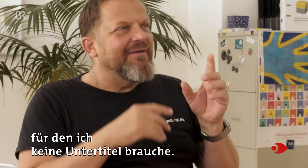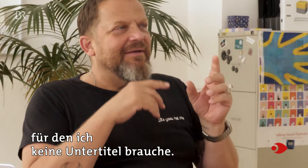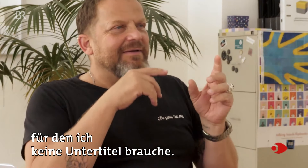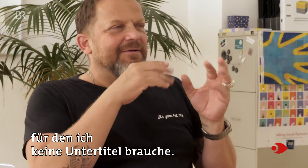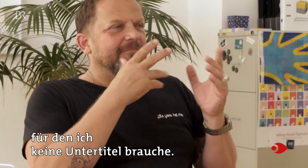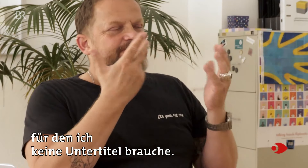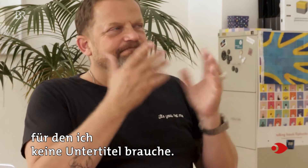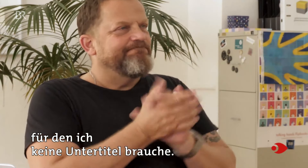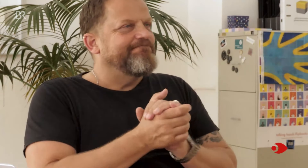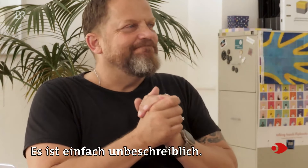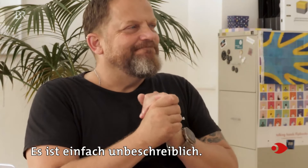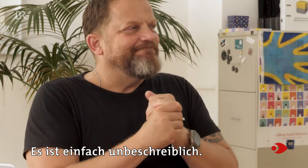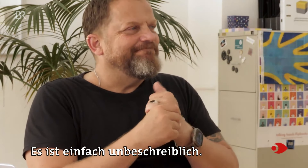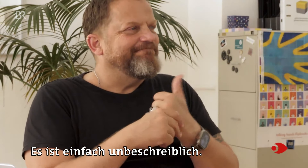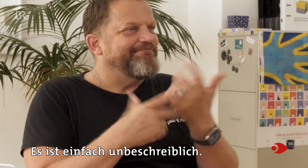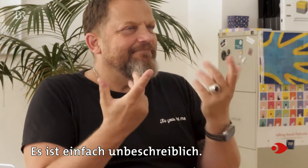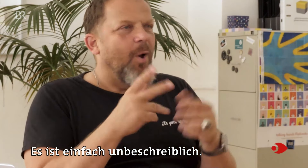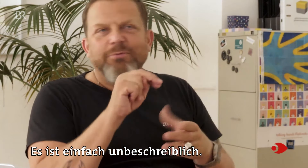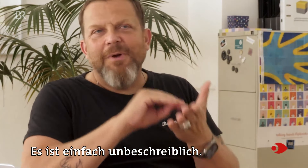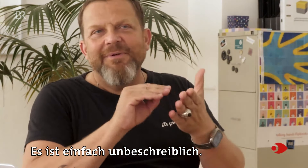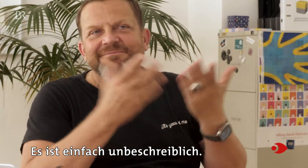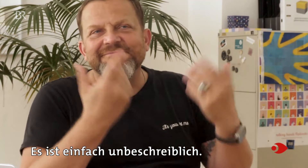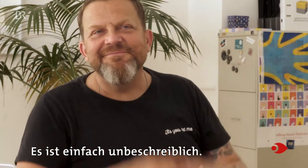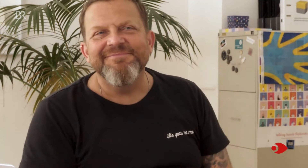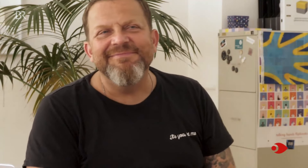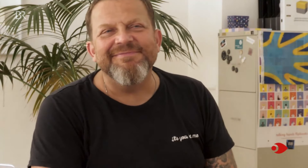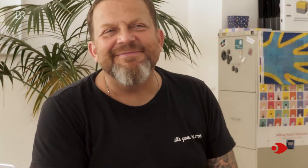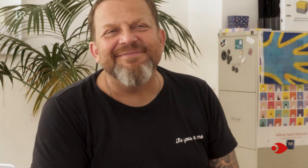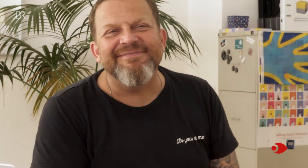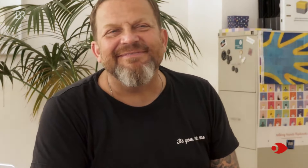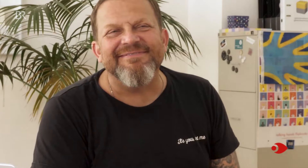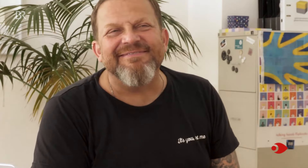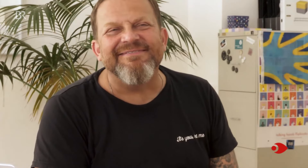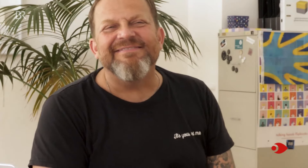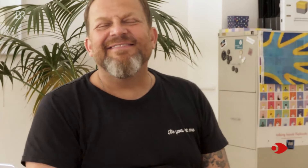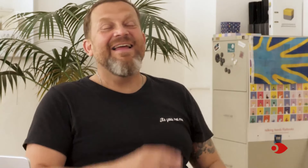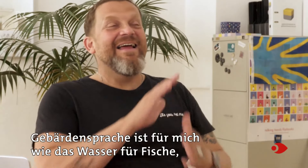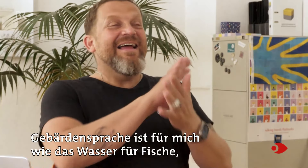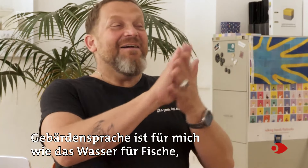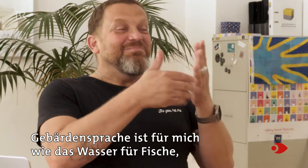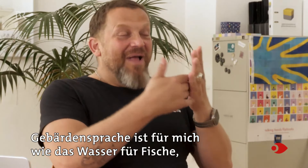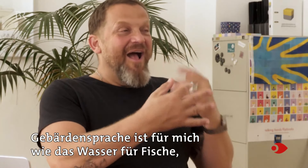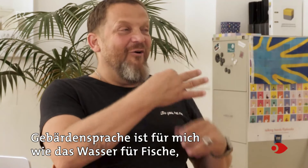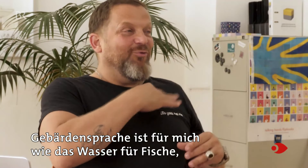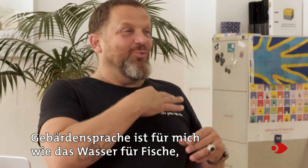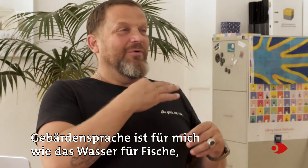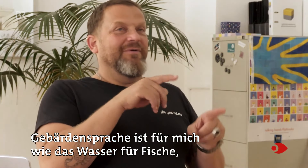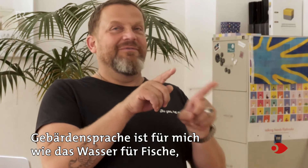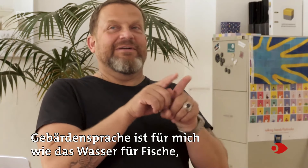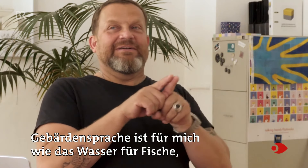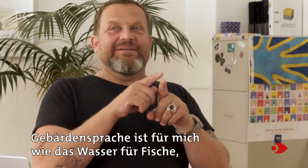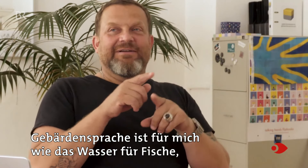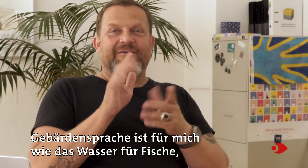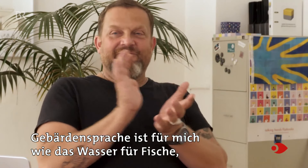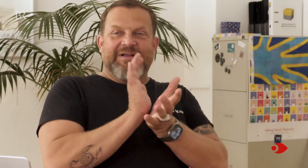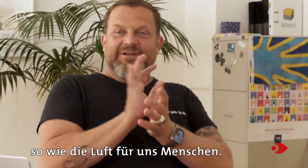Untertitel brauche. Es ist einfach unbeschreiblich. Gebärdensprache ist für mich wie das Wasser für Fische, so